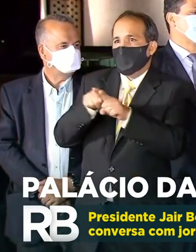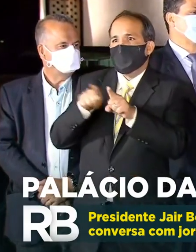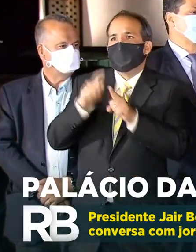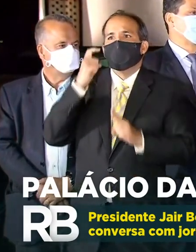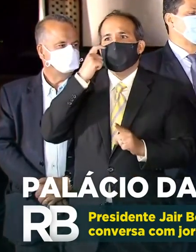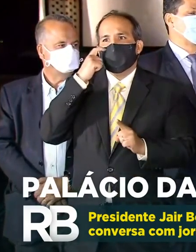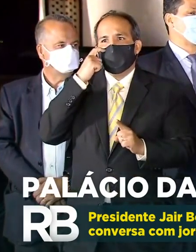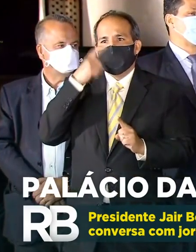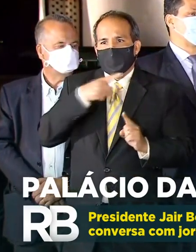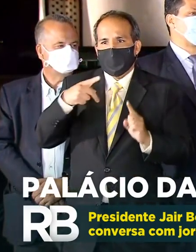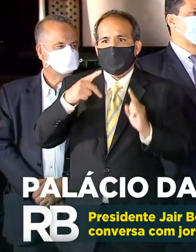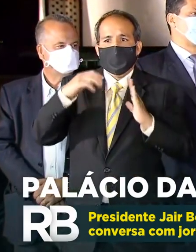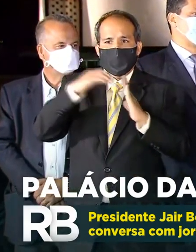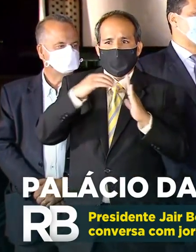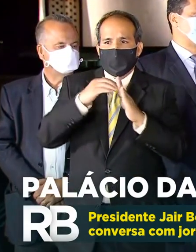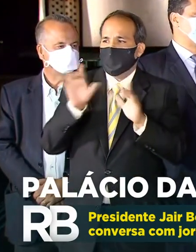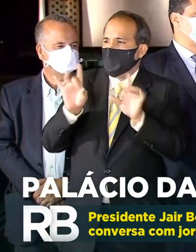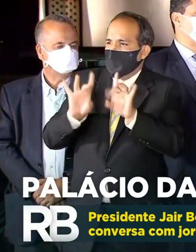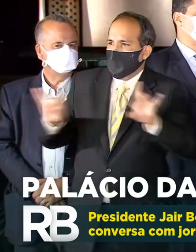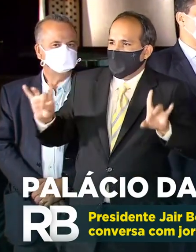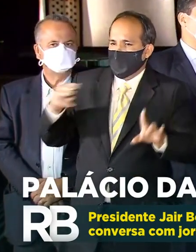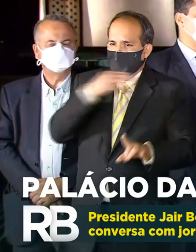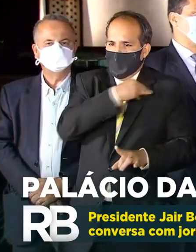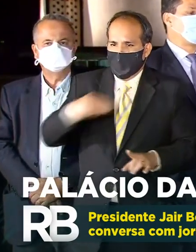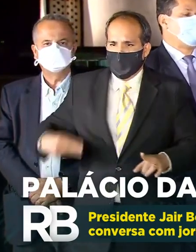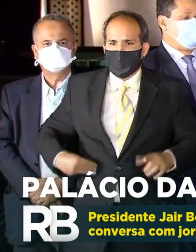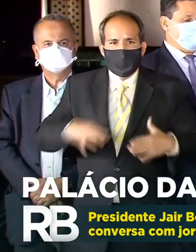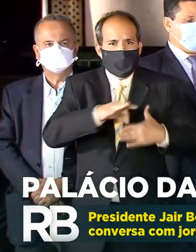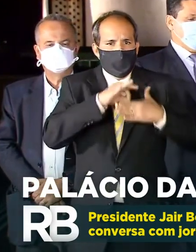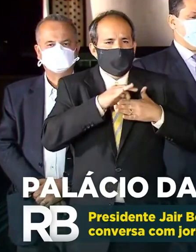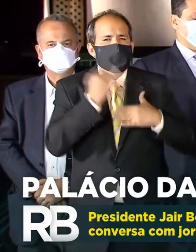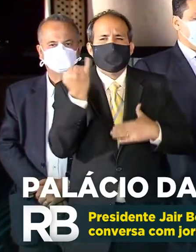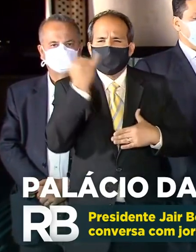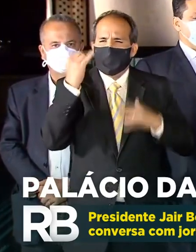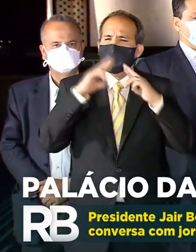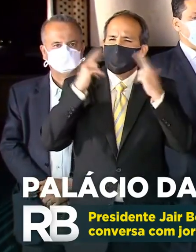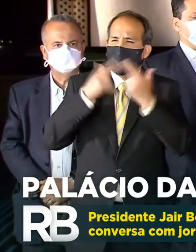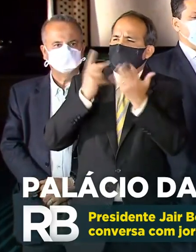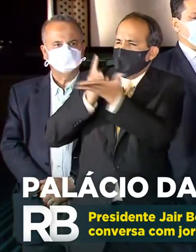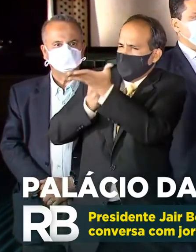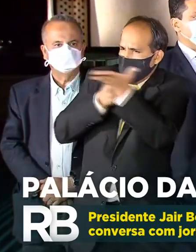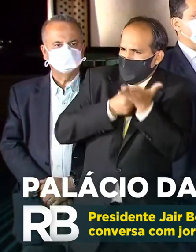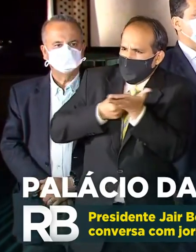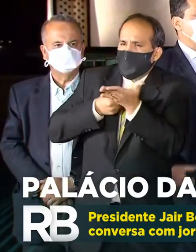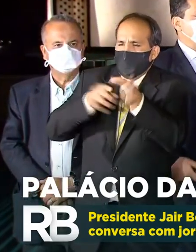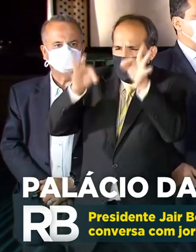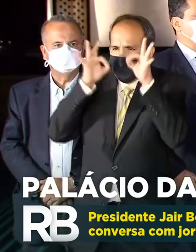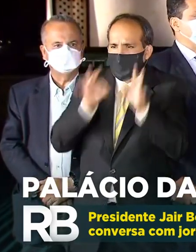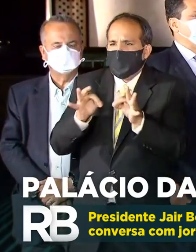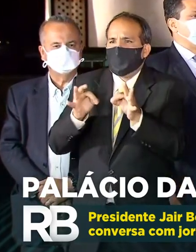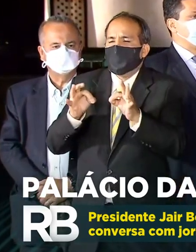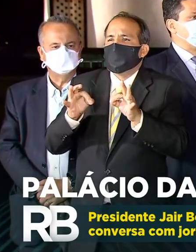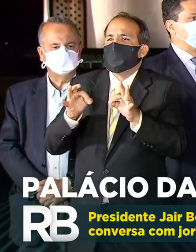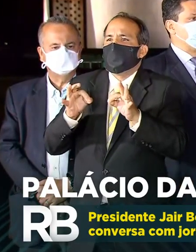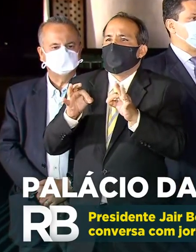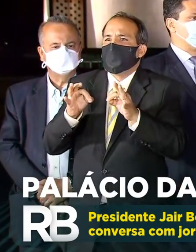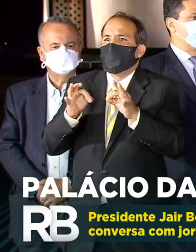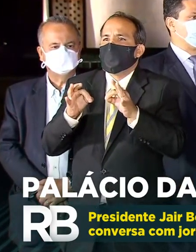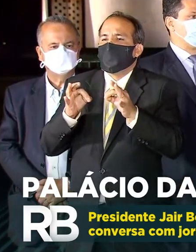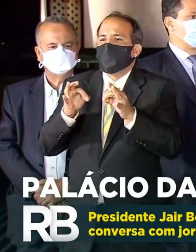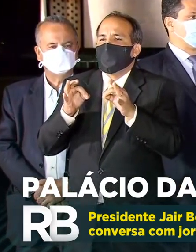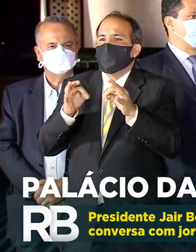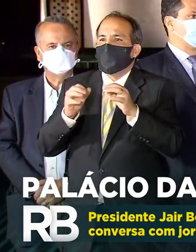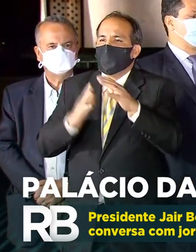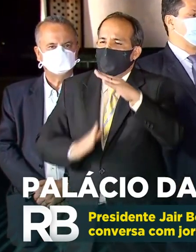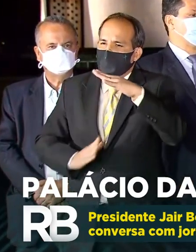líderes. Essa importante reunião onde todos nós reafirmamos o nosso compromisso com o teto de gastos,